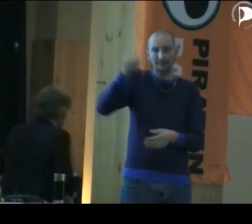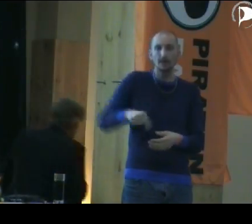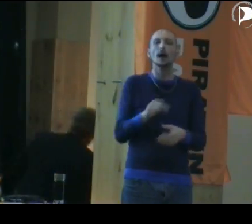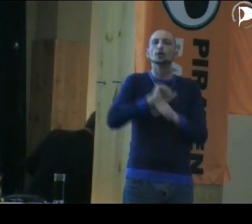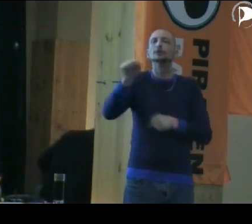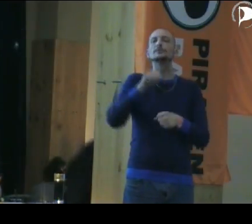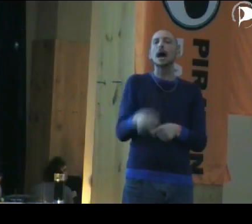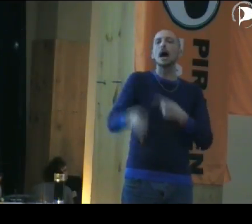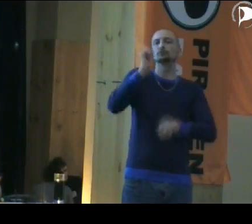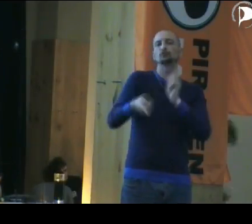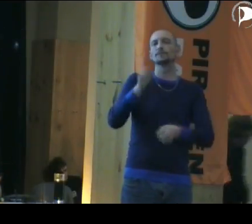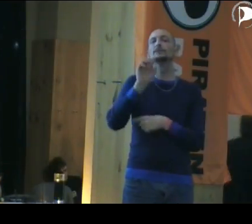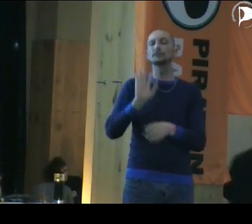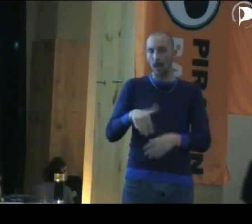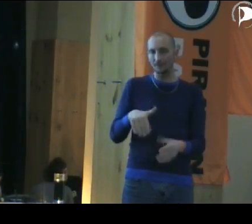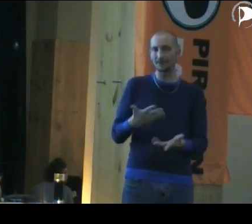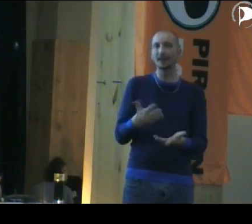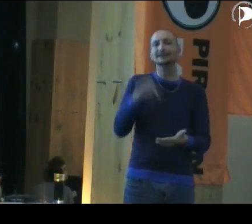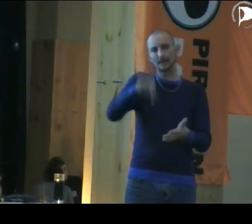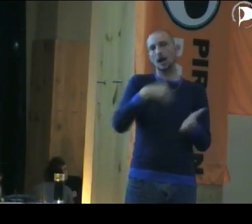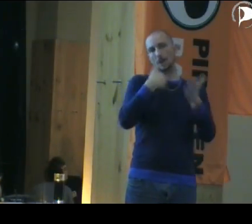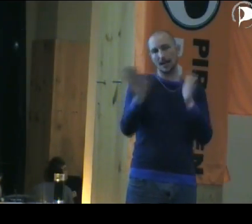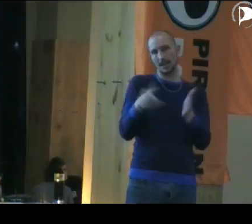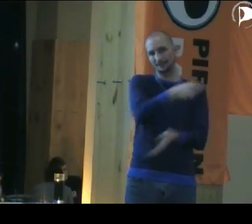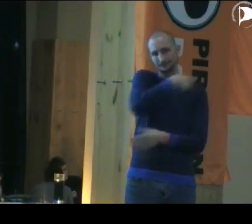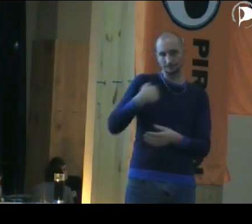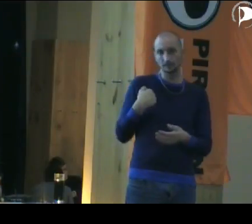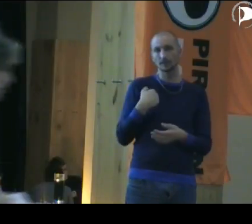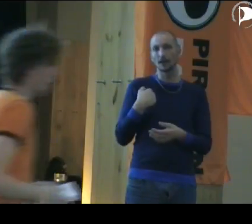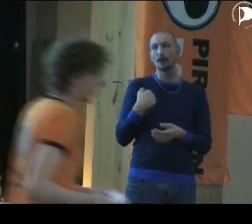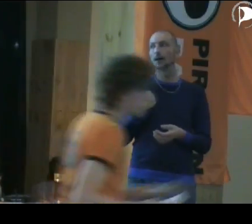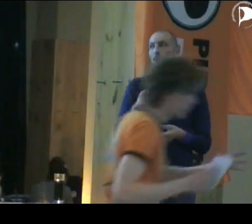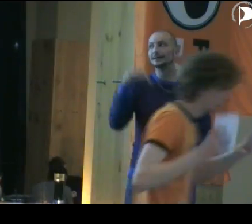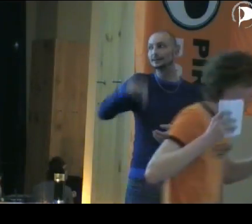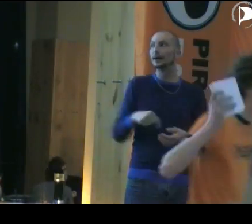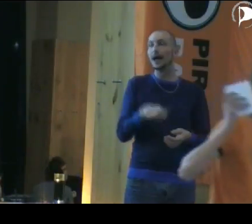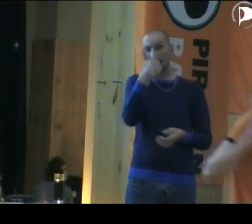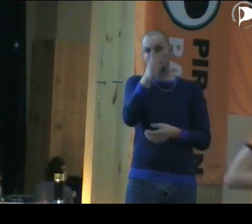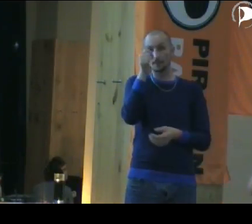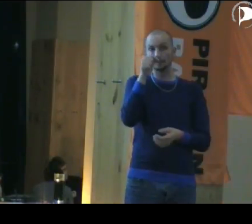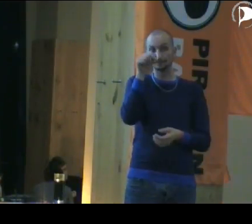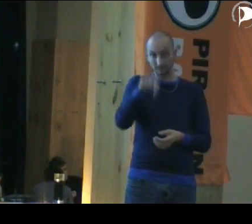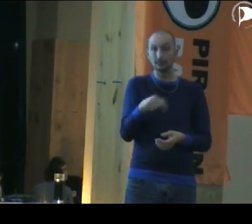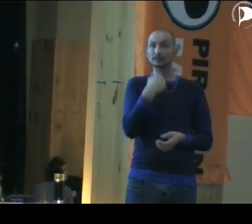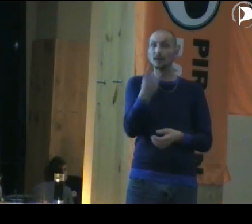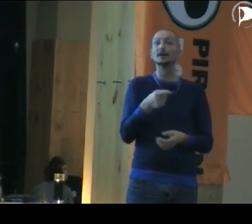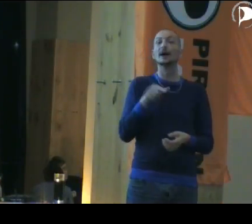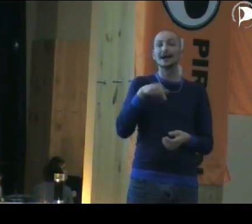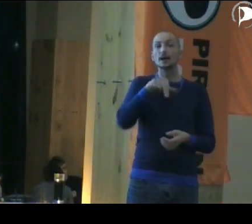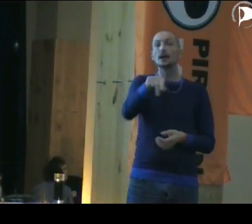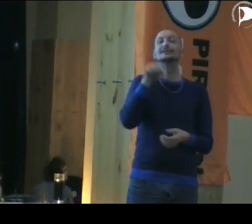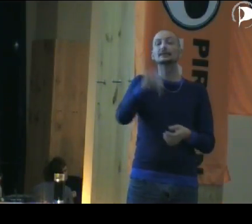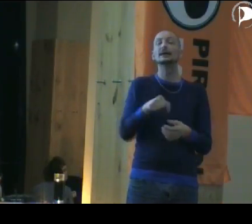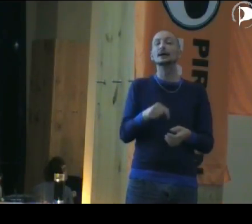das abgelehnt und der liga hat zwar ein ganz bisschen angekündigt es aber es war